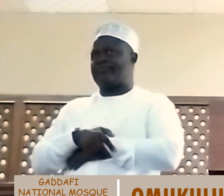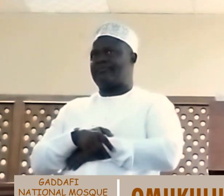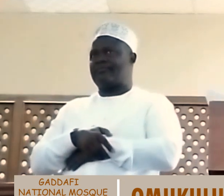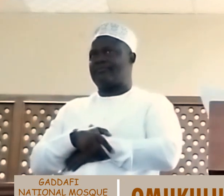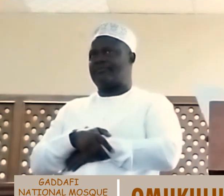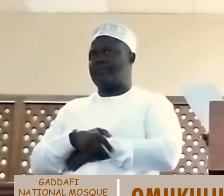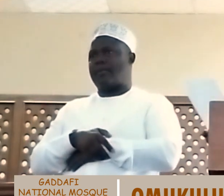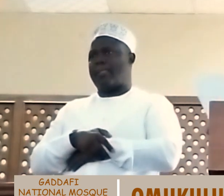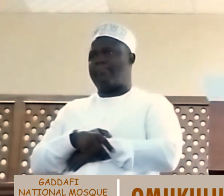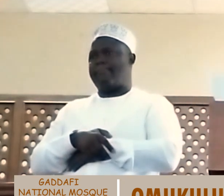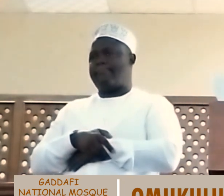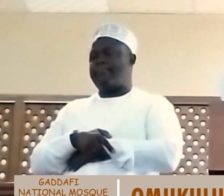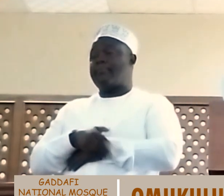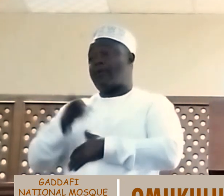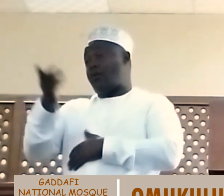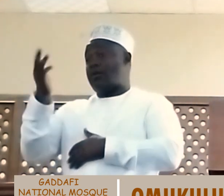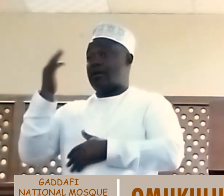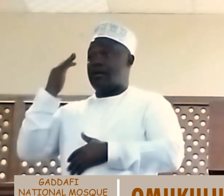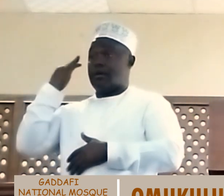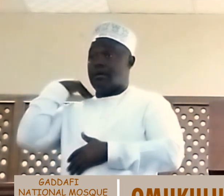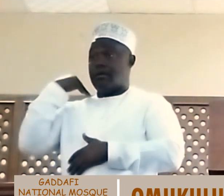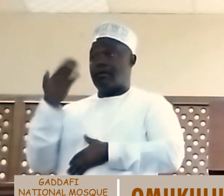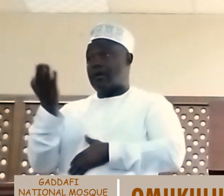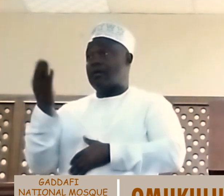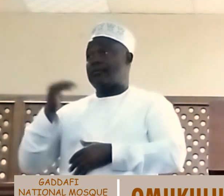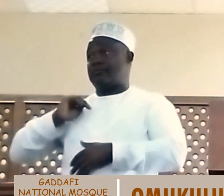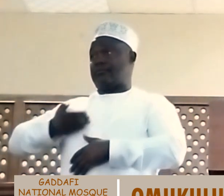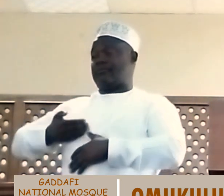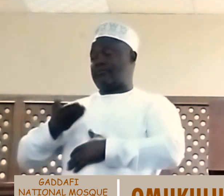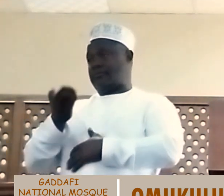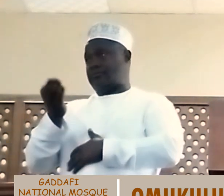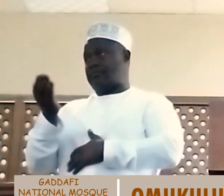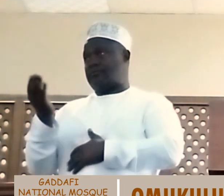n'olwekyo baganda bange ne bannyinaze